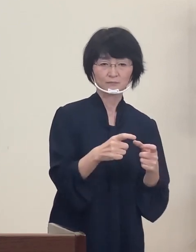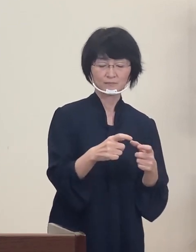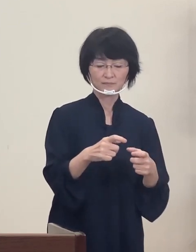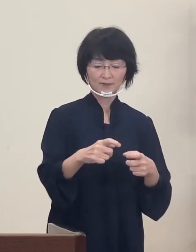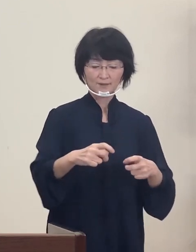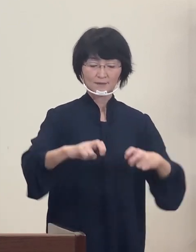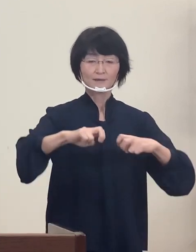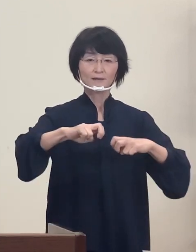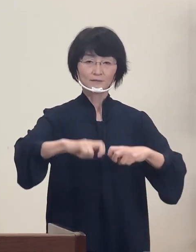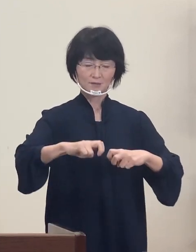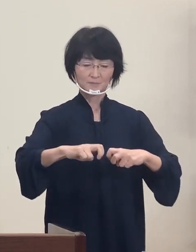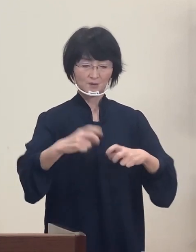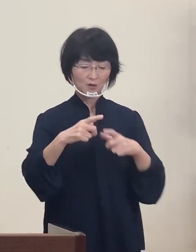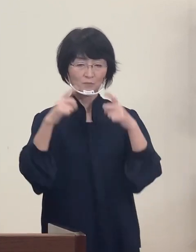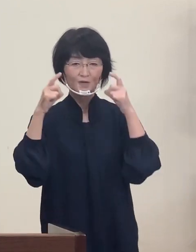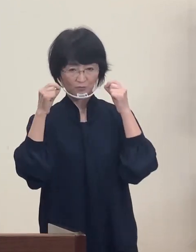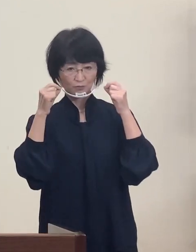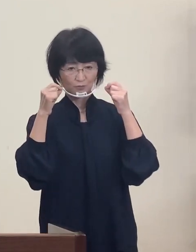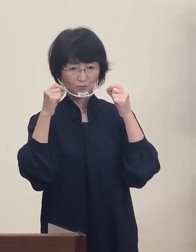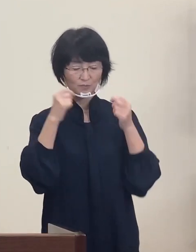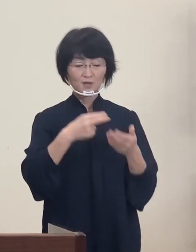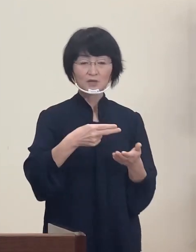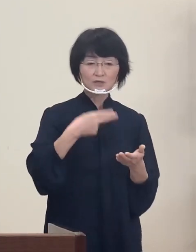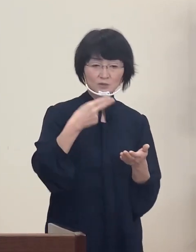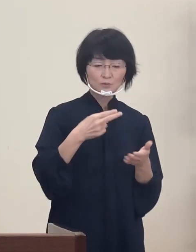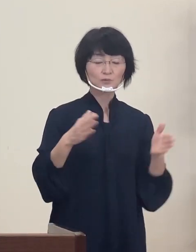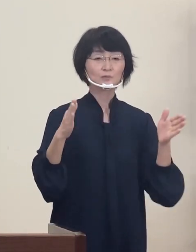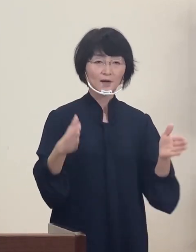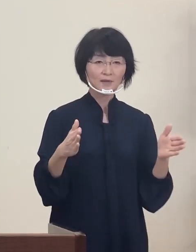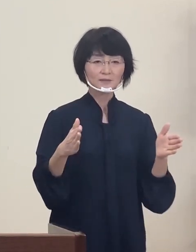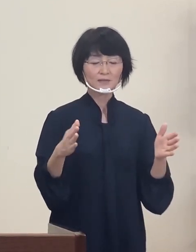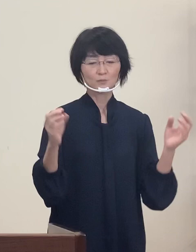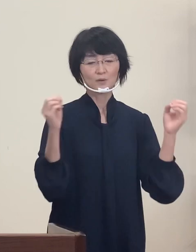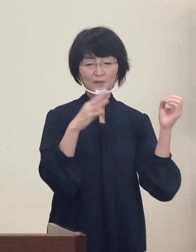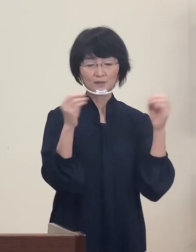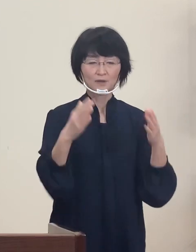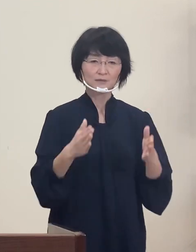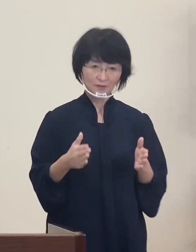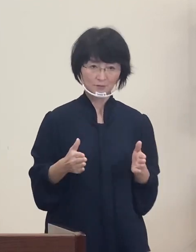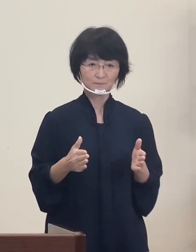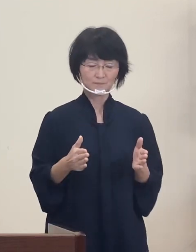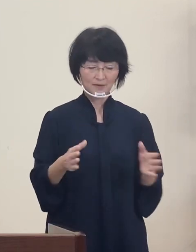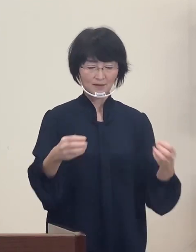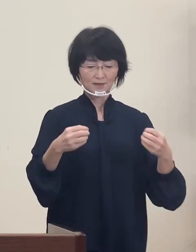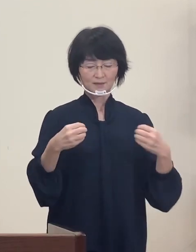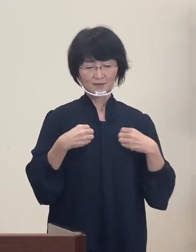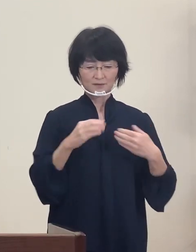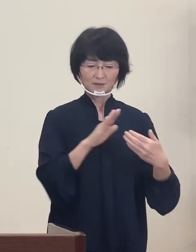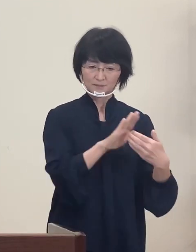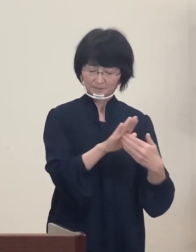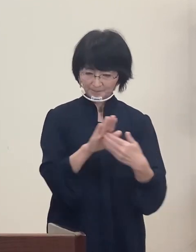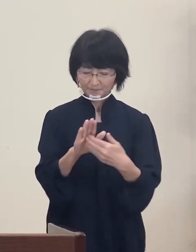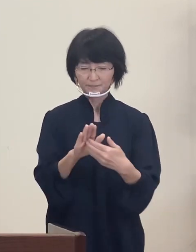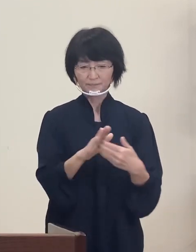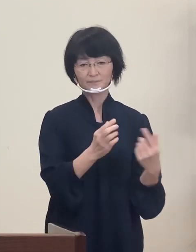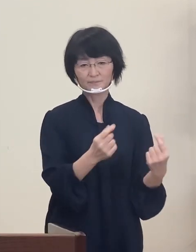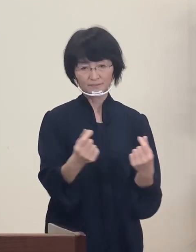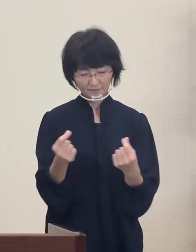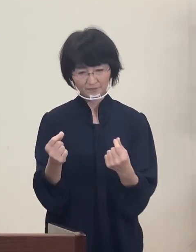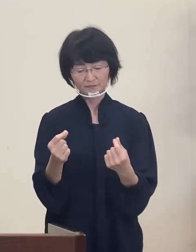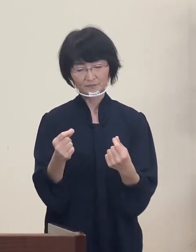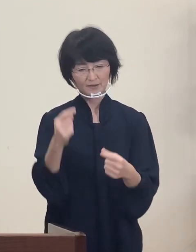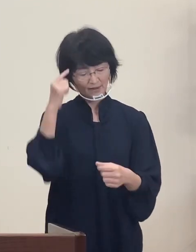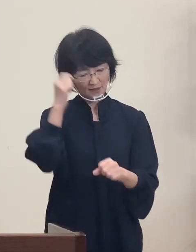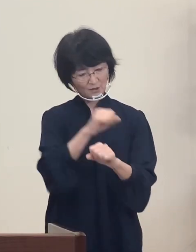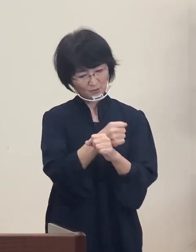座席の斜め配置飲食中の絵画は着替えるなど感染リスクを下げながらの会食オフ楽しみ下さる